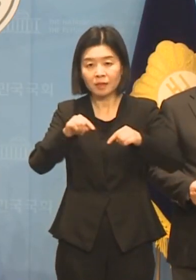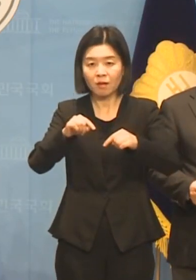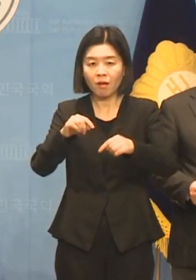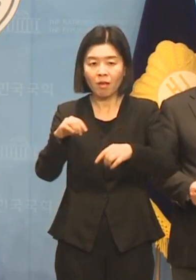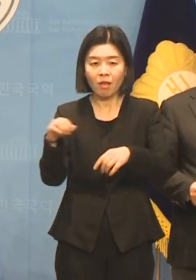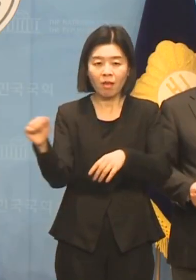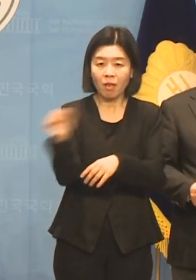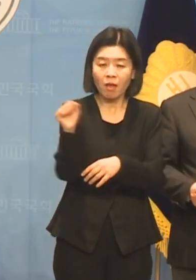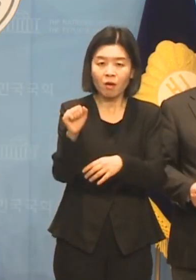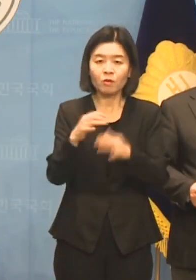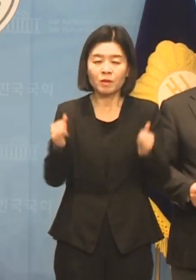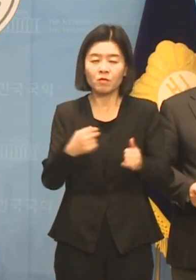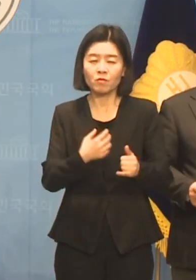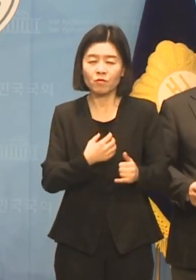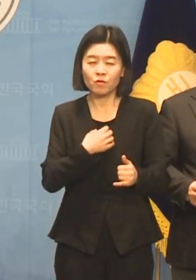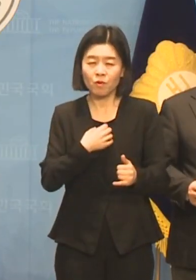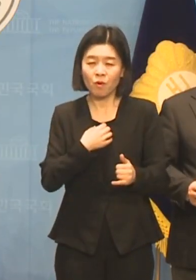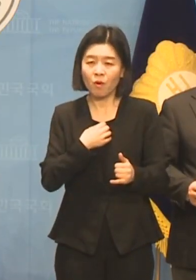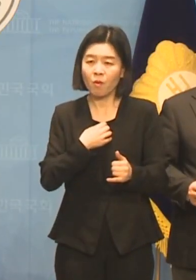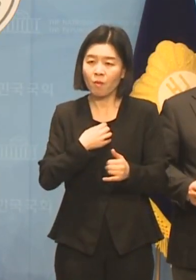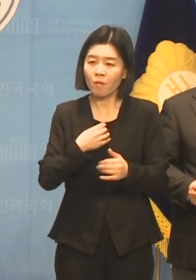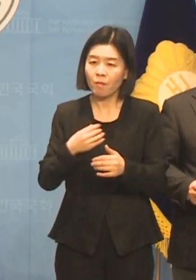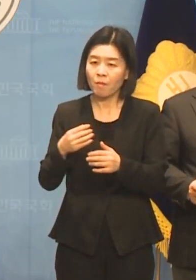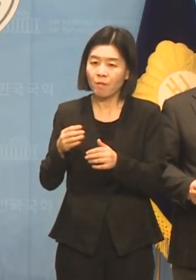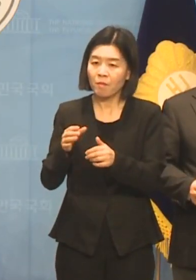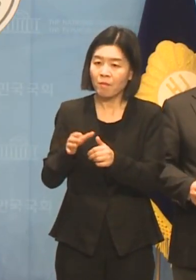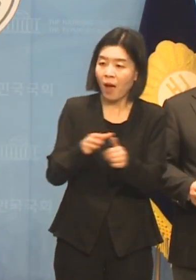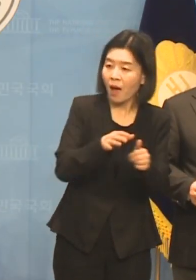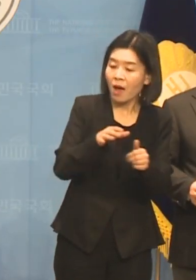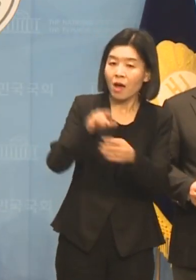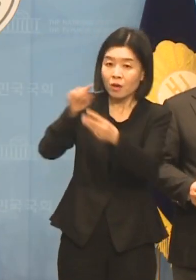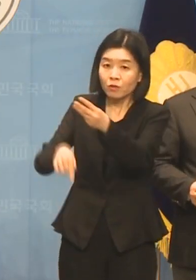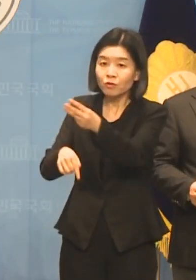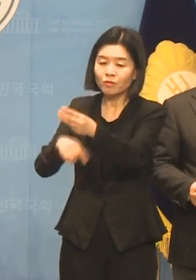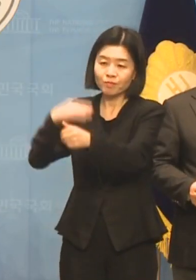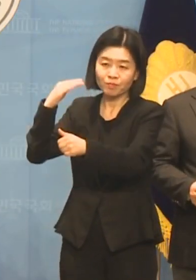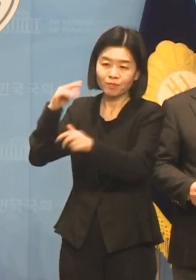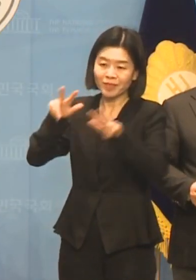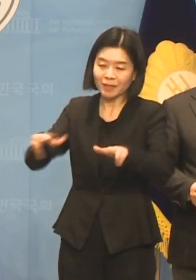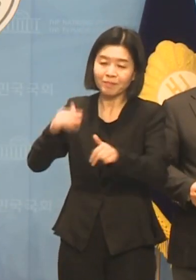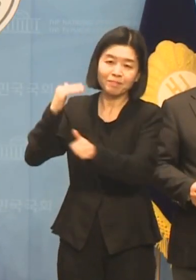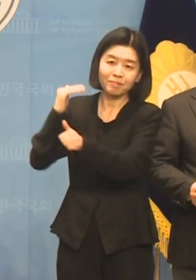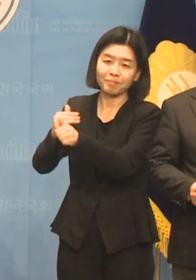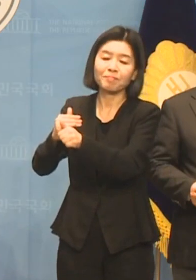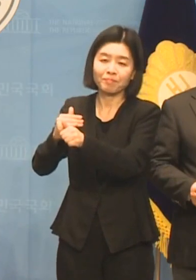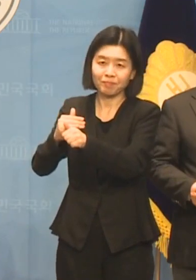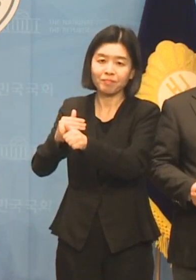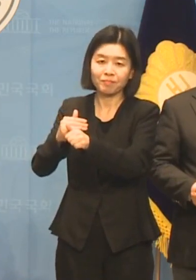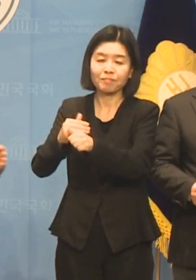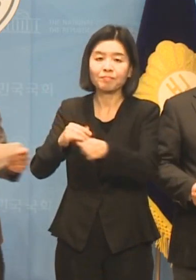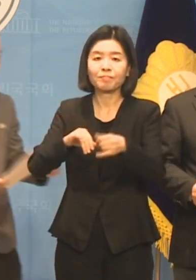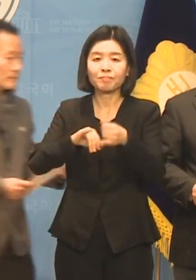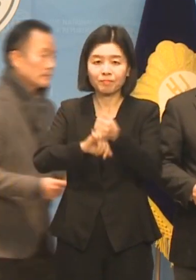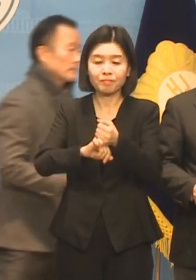국민을 위험에 빠뜨린 윤석열을 즉각 파면하기 바랍니다.